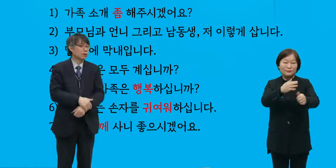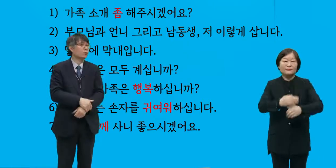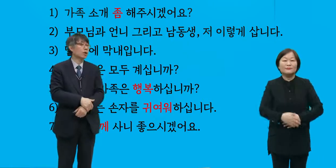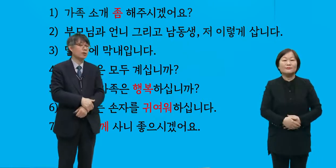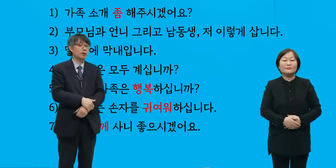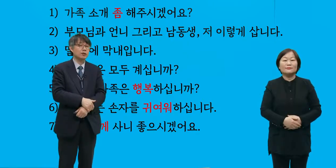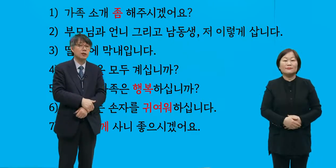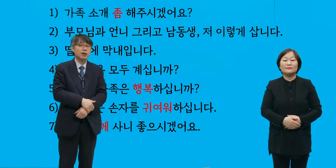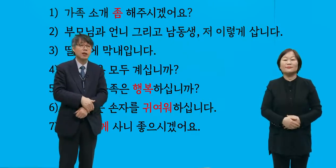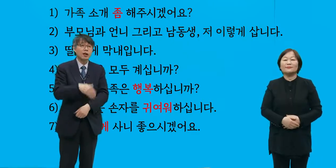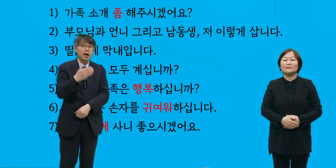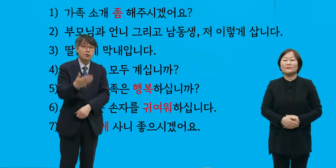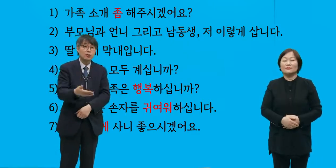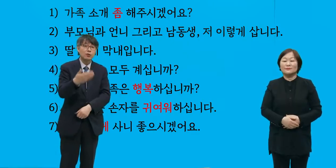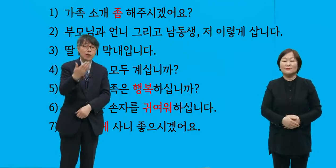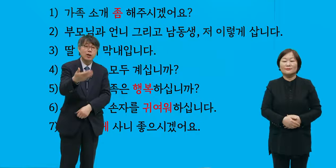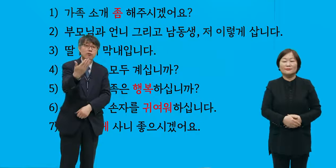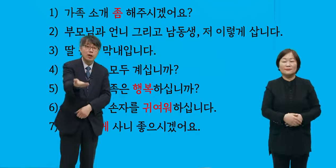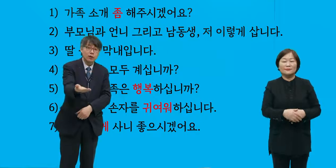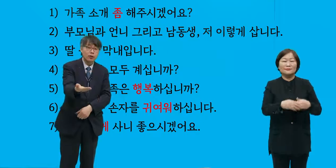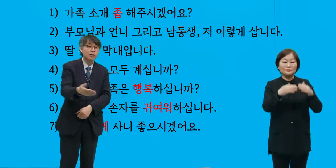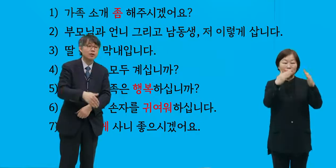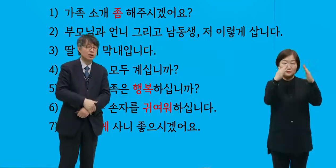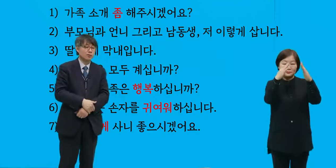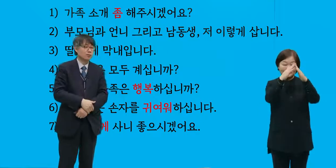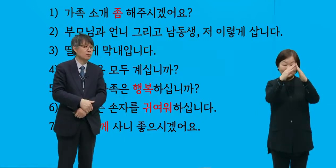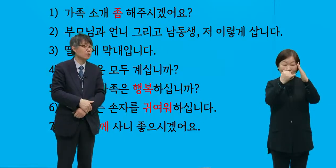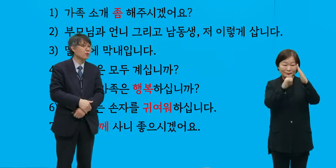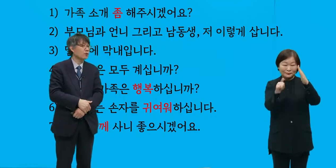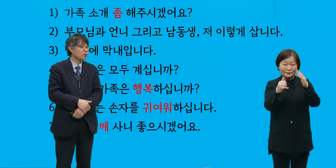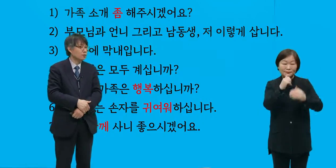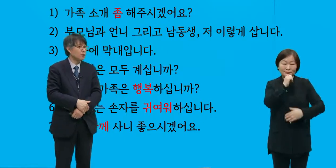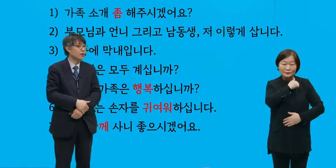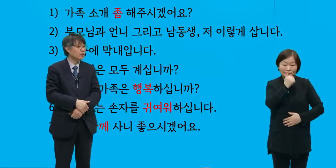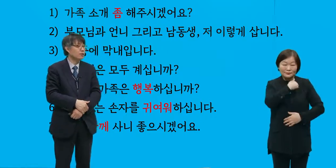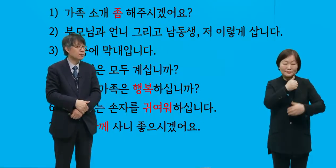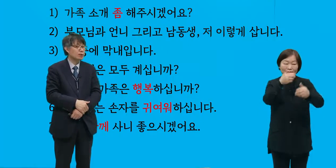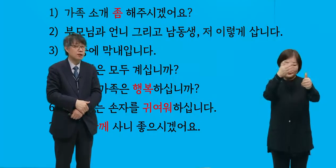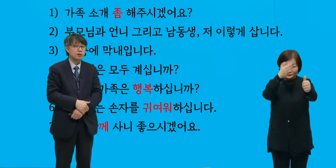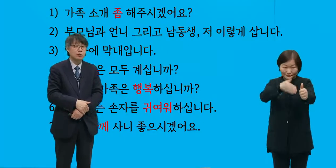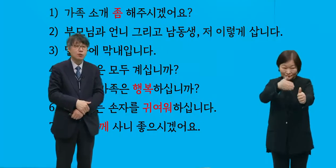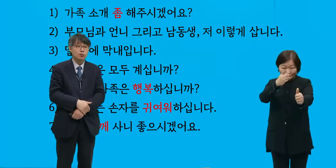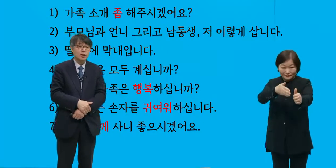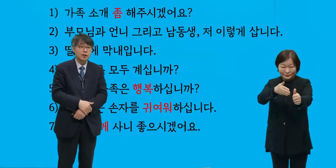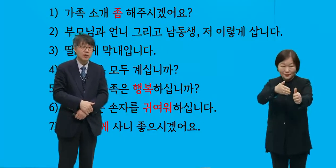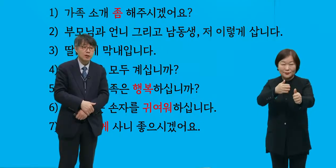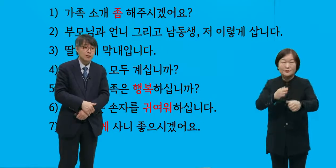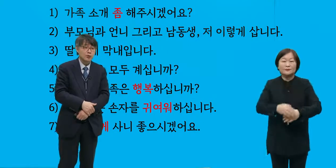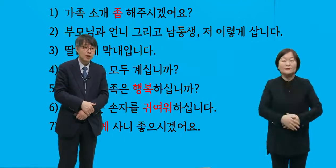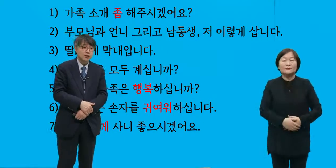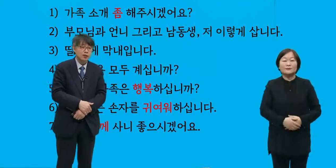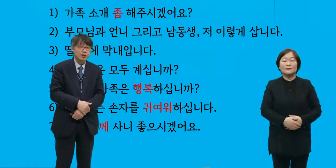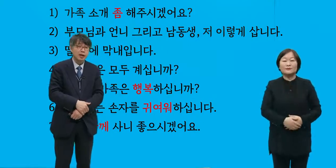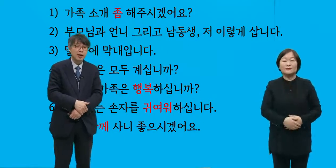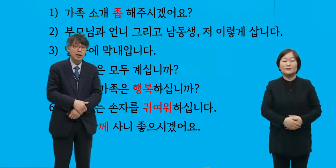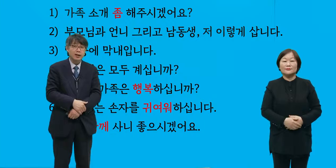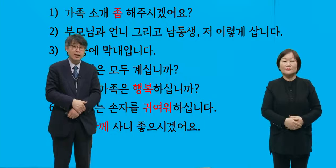이렇게 하면 가족을 소개해 주세요. 이런 느낌으로 말이 될 수 있습니다. 그래서 우리가 이제 문장으로 쓸 때